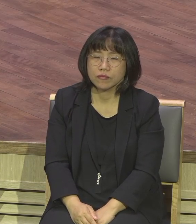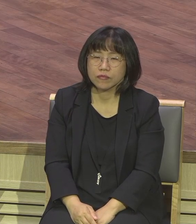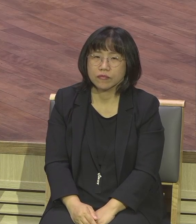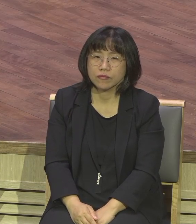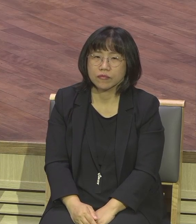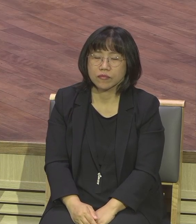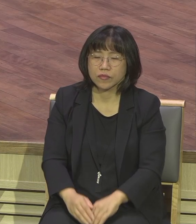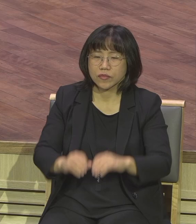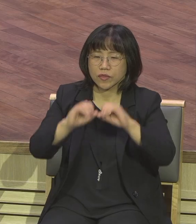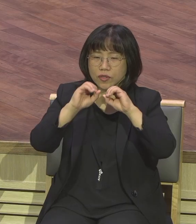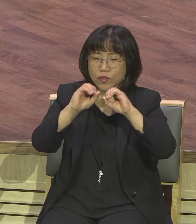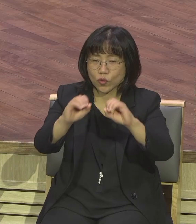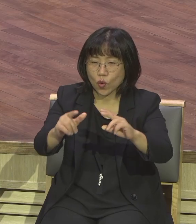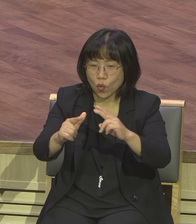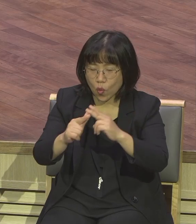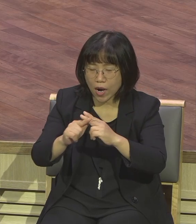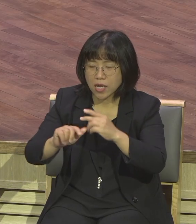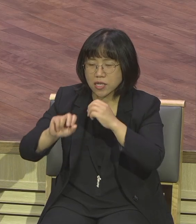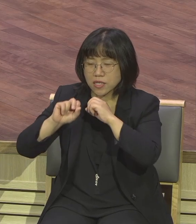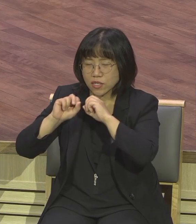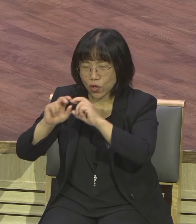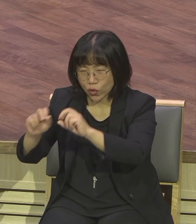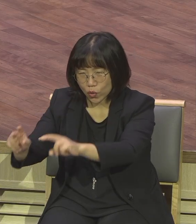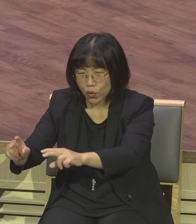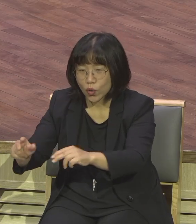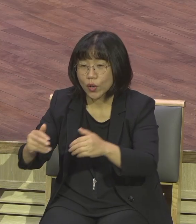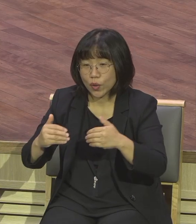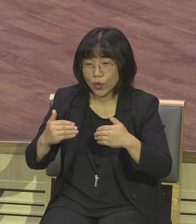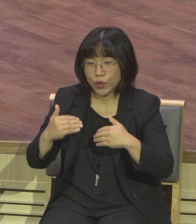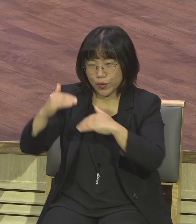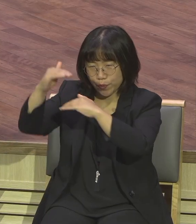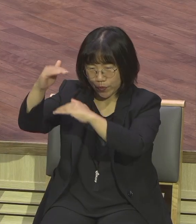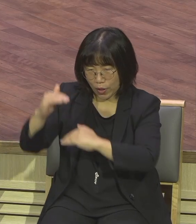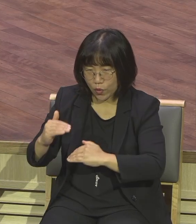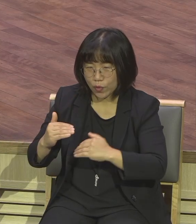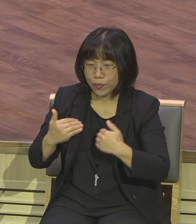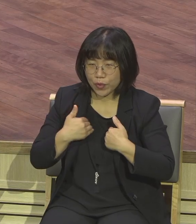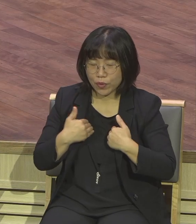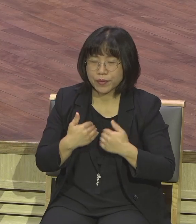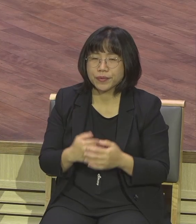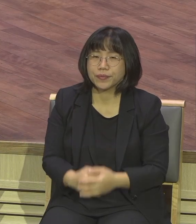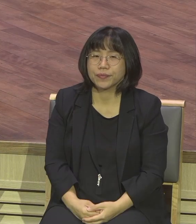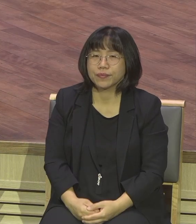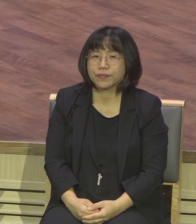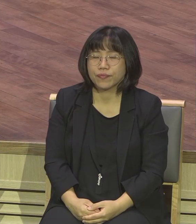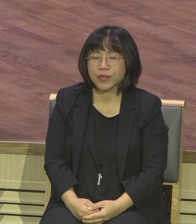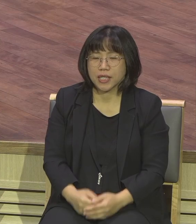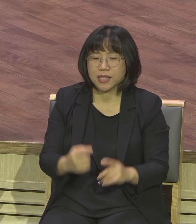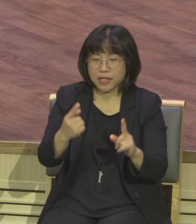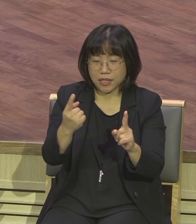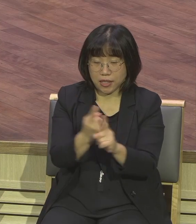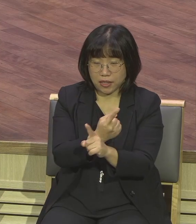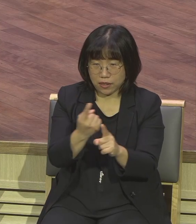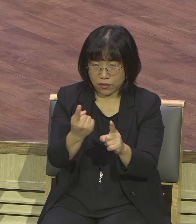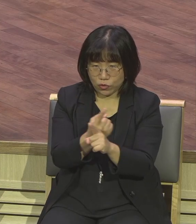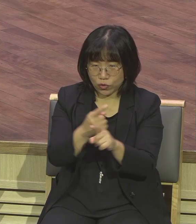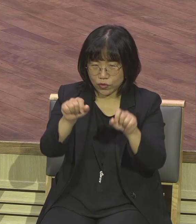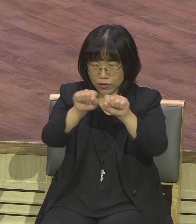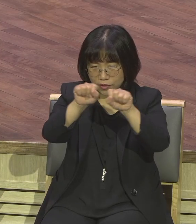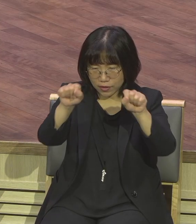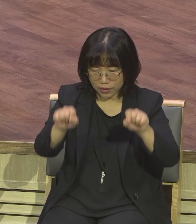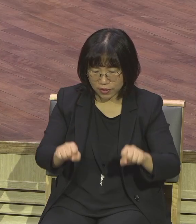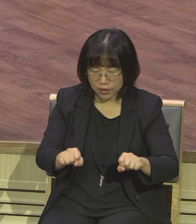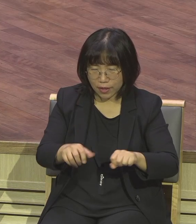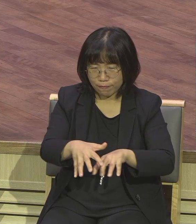선교, 전도 선교 콘텐츠죠. 자, 그 현장입니다. 치유 시스템을 구축해, 이 현장에 치유.